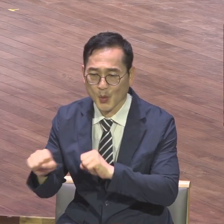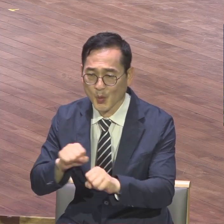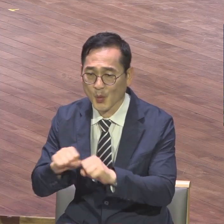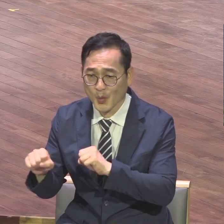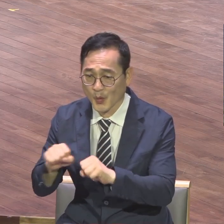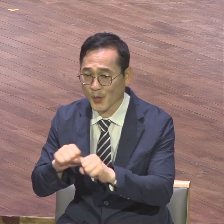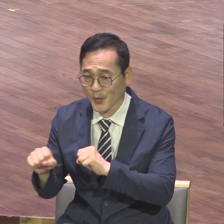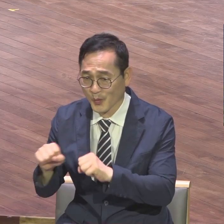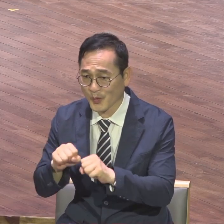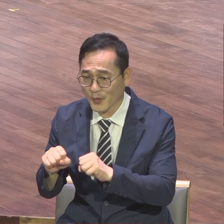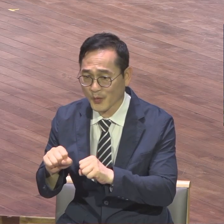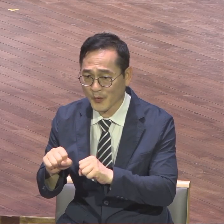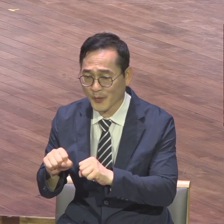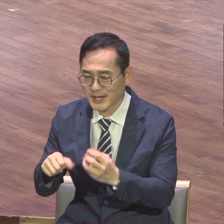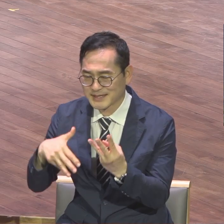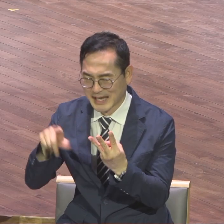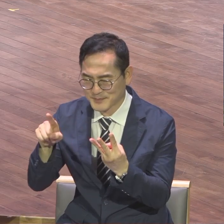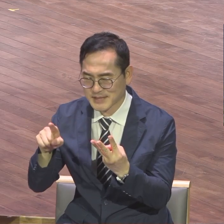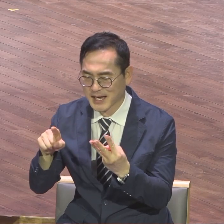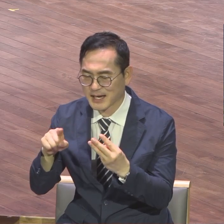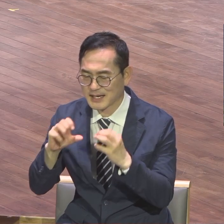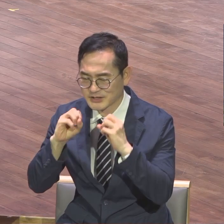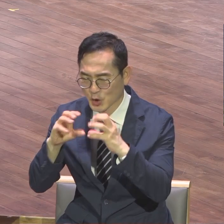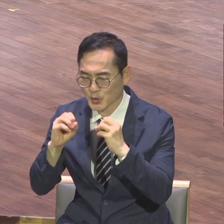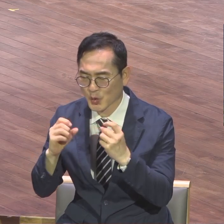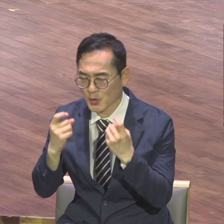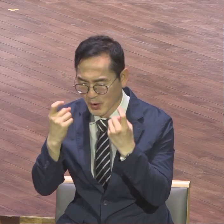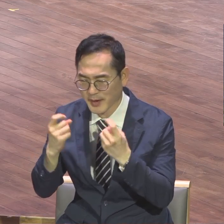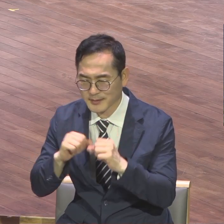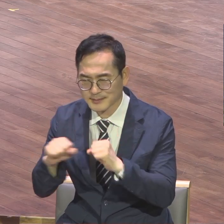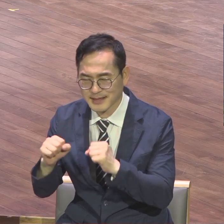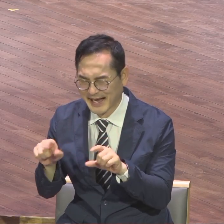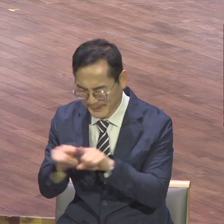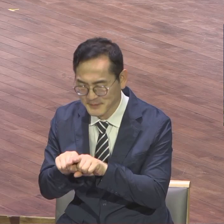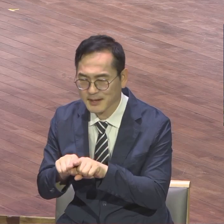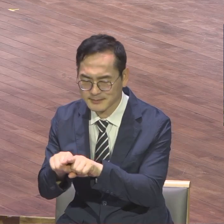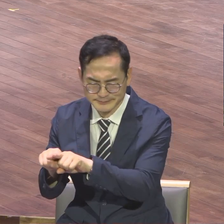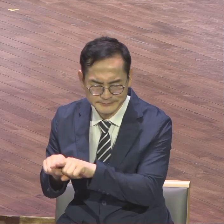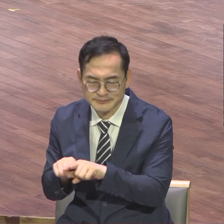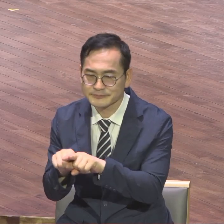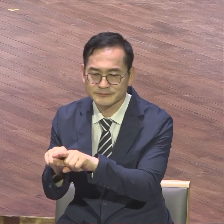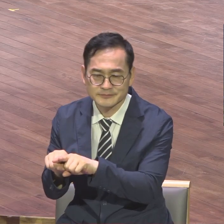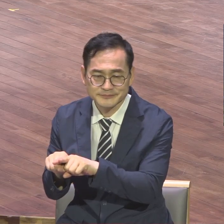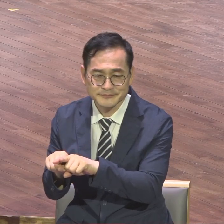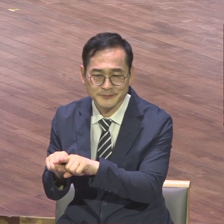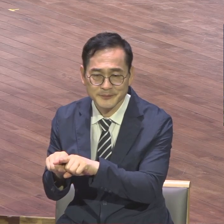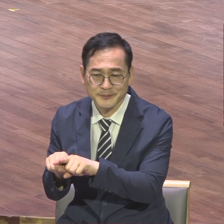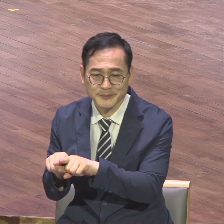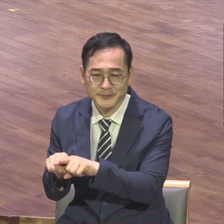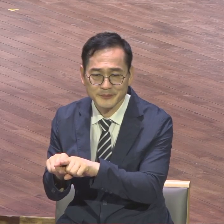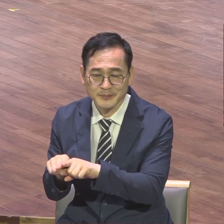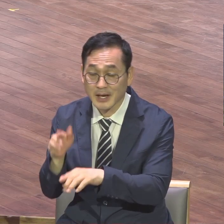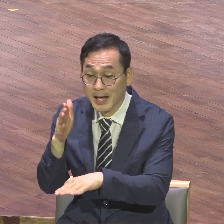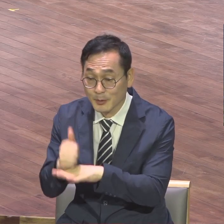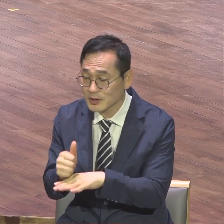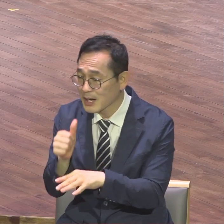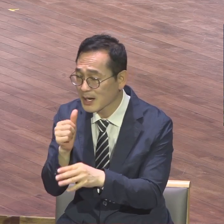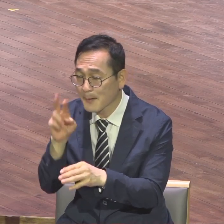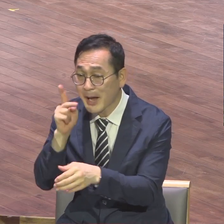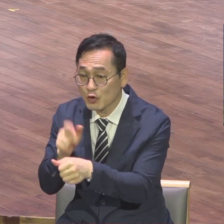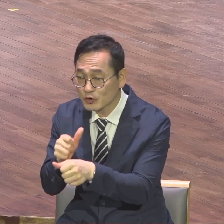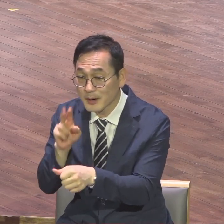함께 마치고 예루살렘으로 귀향을 할 때 함께 또 동의했습니다. 이후에 바울이 로마 감옥에서